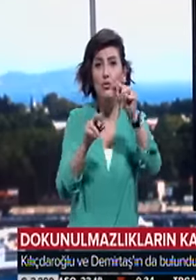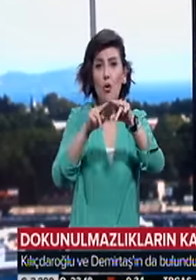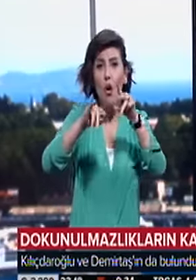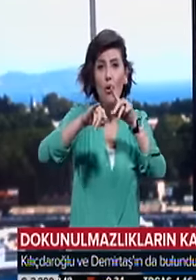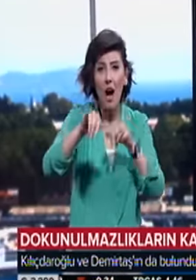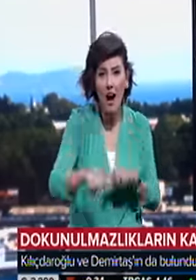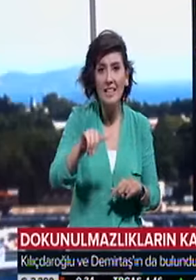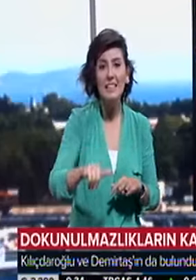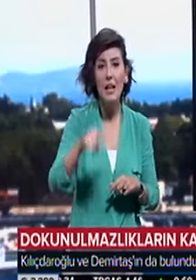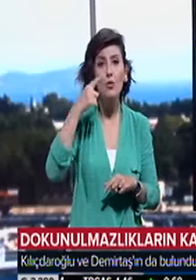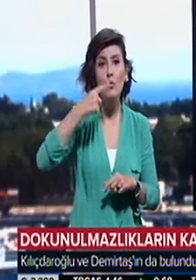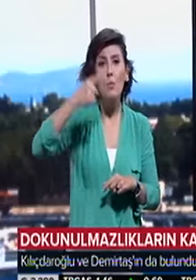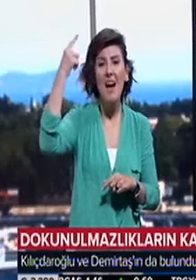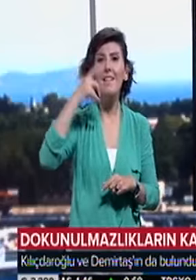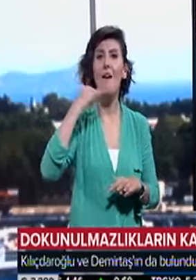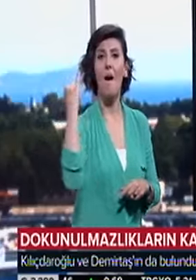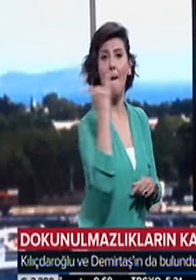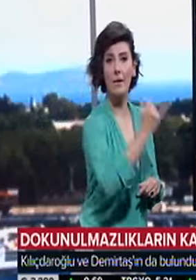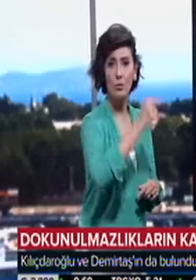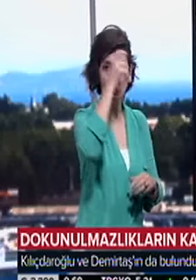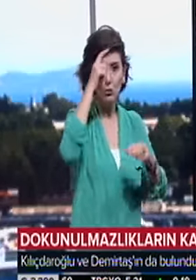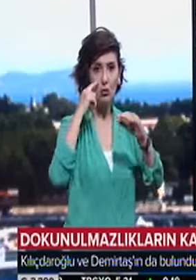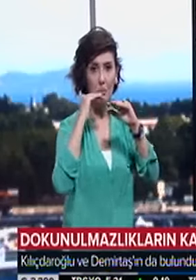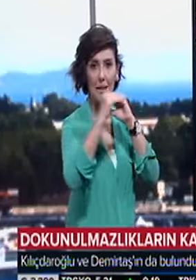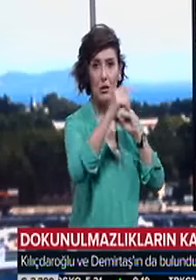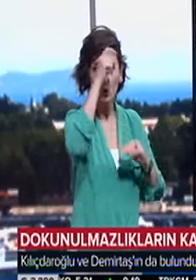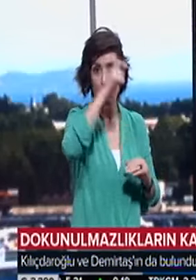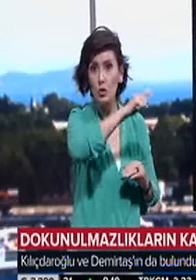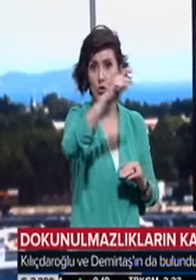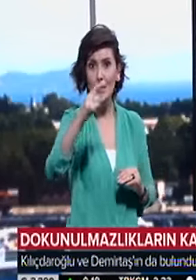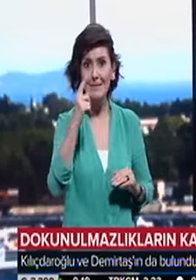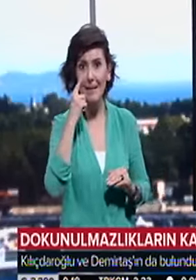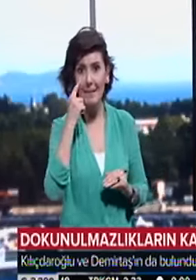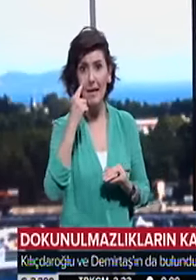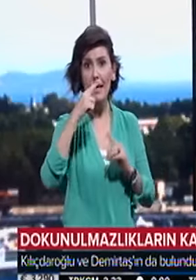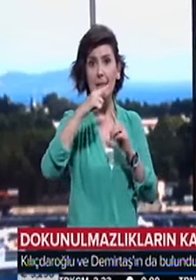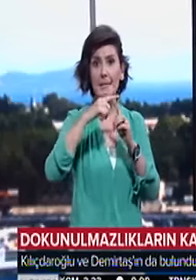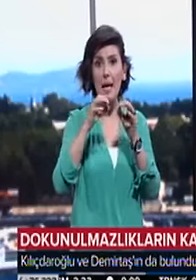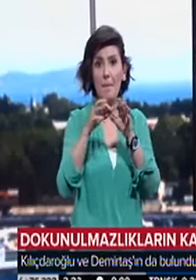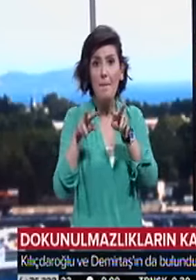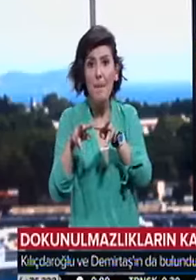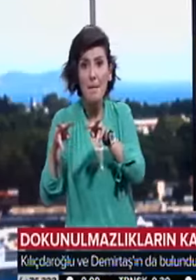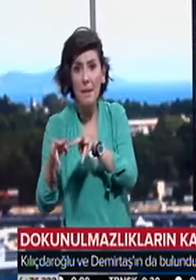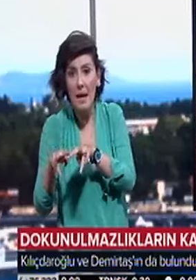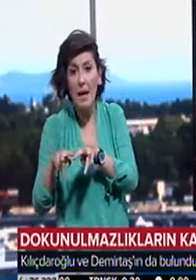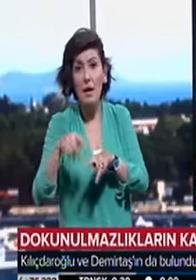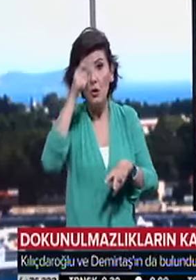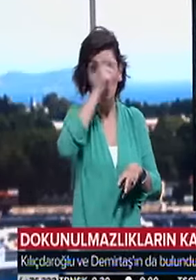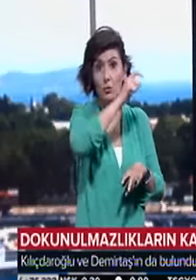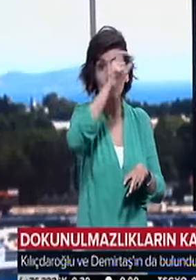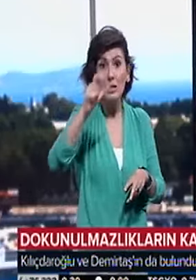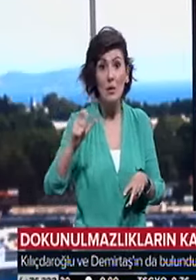Gök hakkında Cumhurbaşkanına hakaret, Türk milletini, Türkiye Cumhuriyeti Devleti'ni, Türkiye Büyük Millet